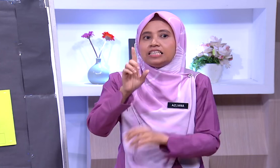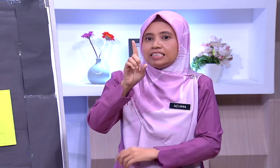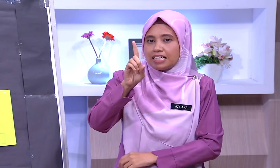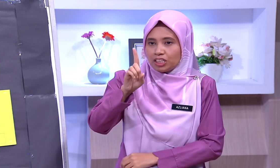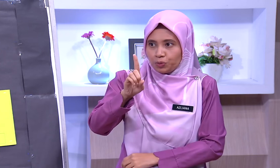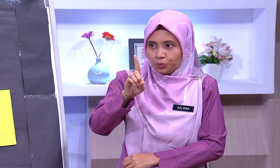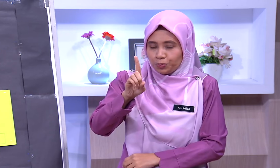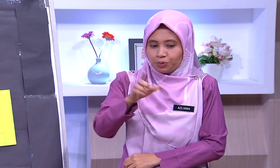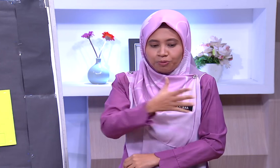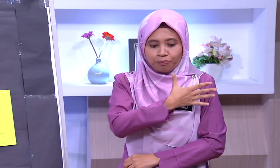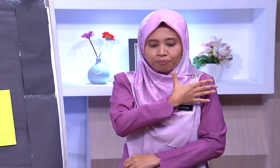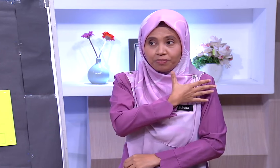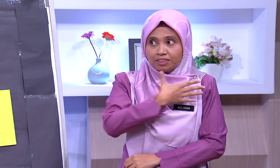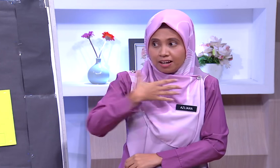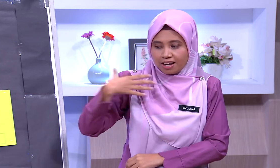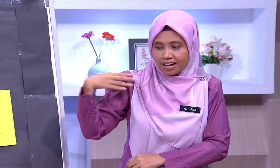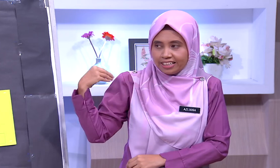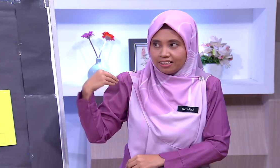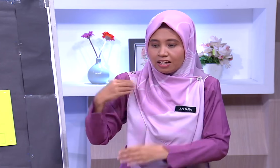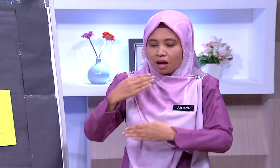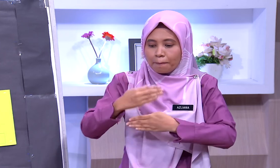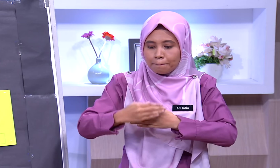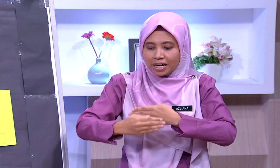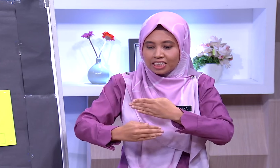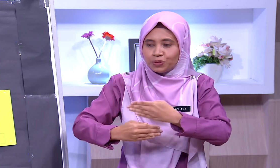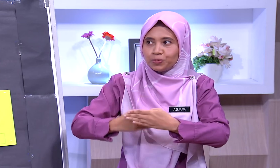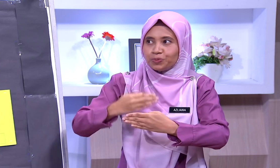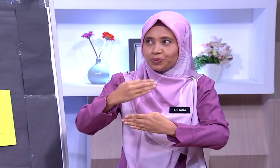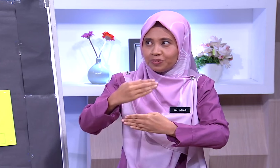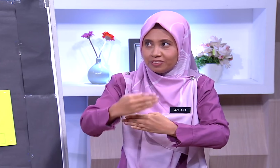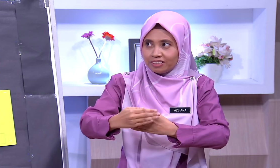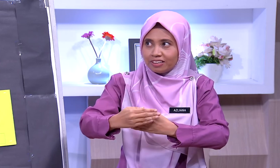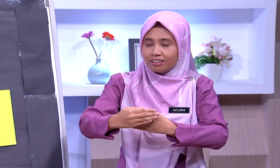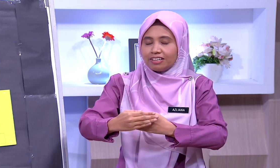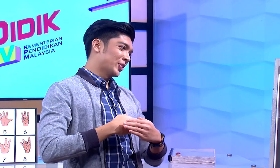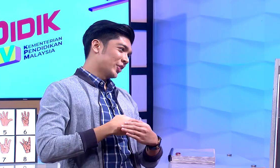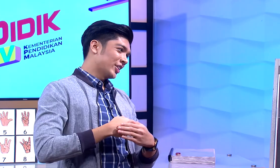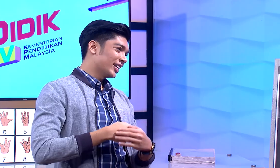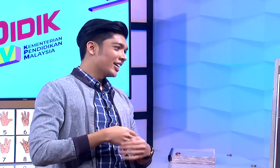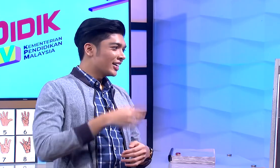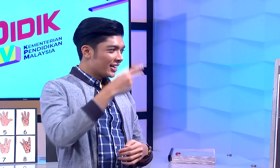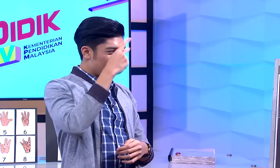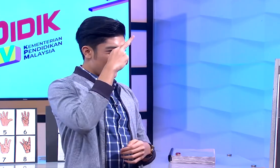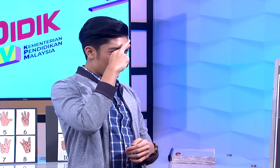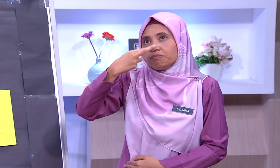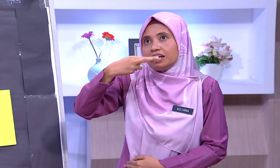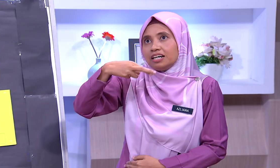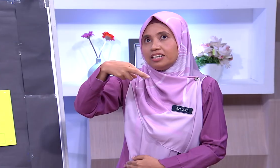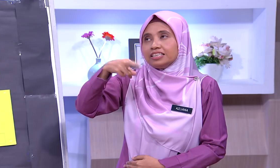satu dan mayo Rahmad bego Rahmat